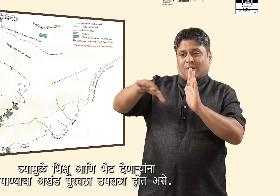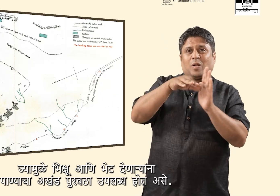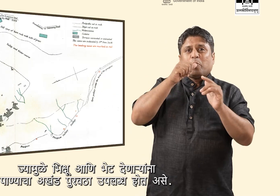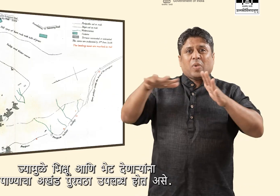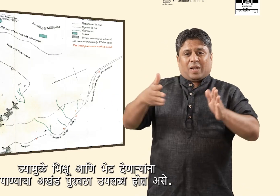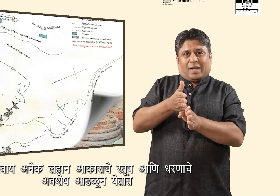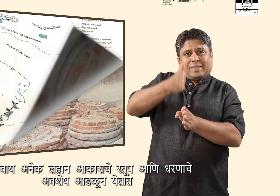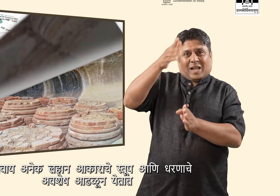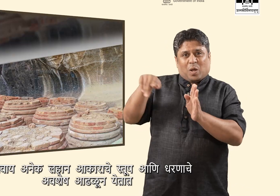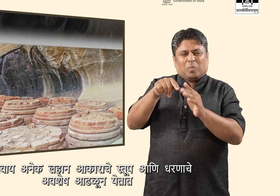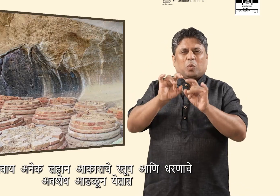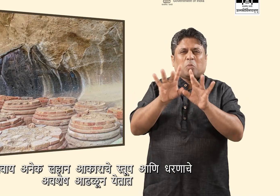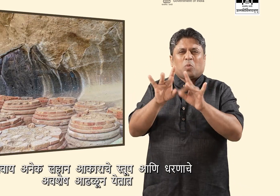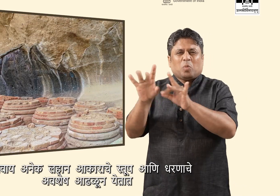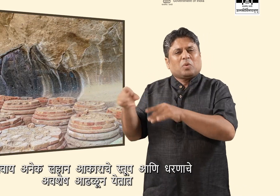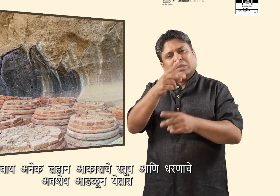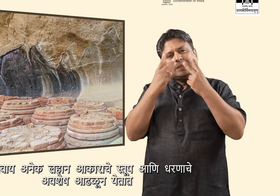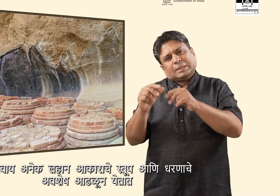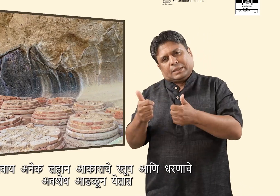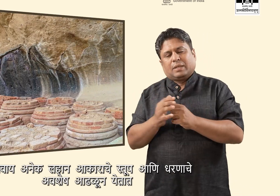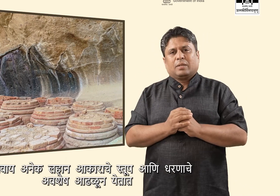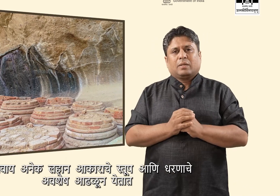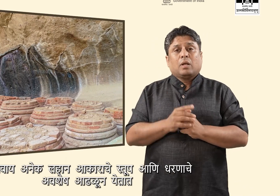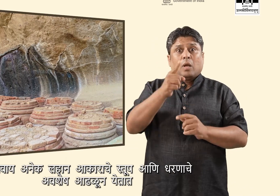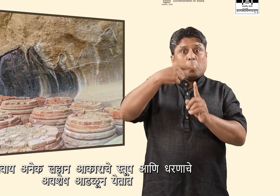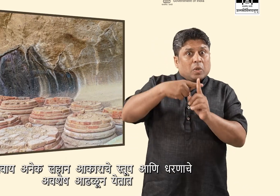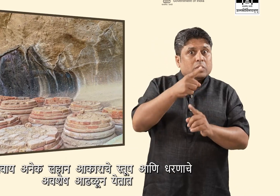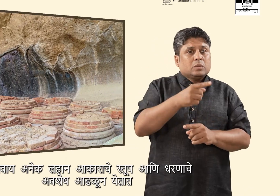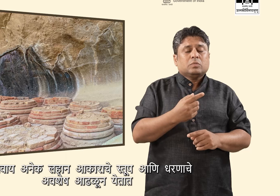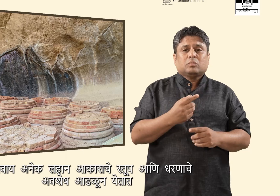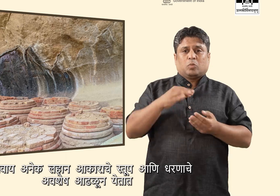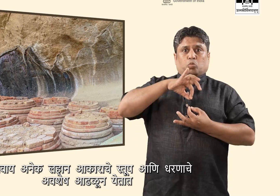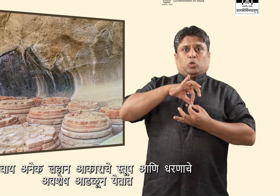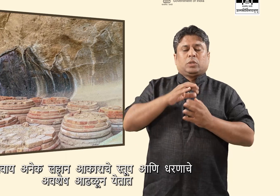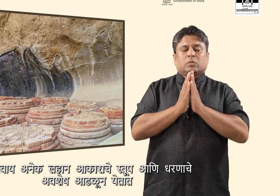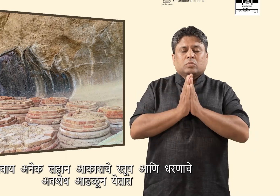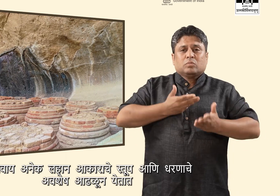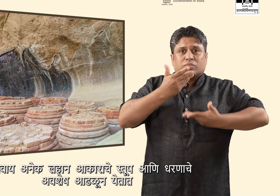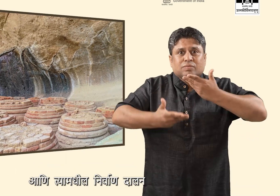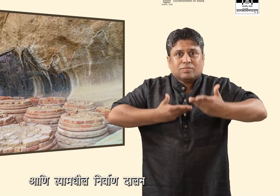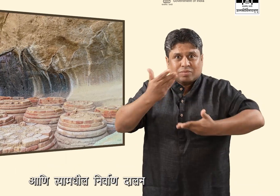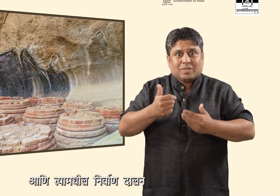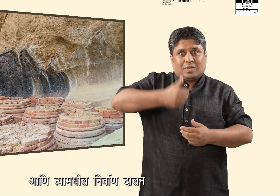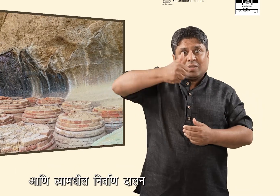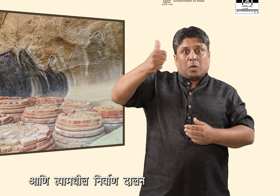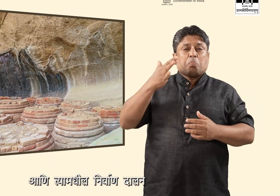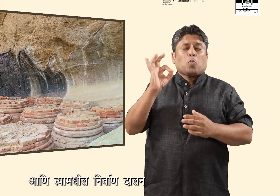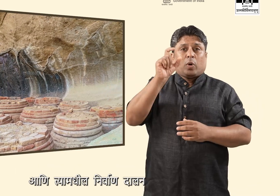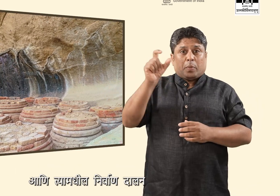असे. याशिवाय अनेक लहान आकाराचे स्तूप आणि धरणाचे अवशेष आढळून येतात आणि त्यामधील